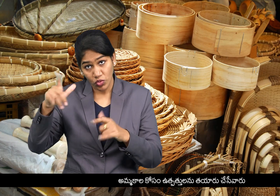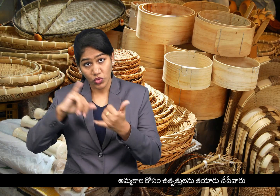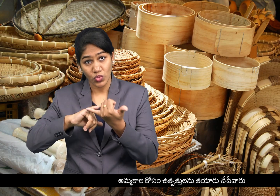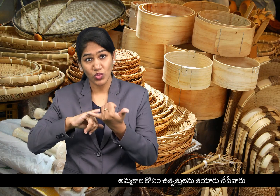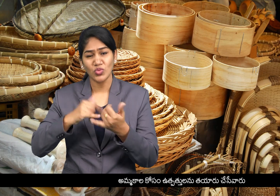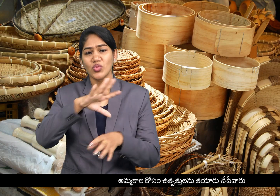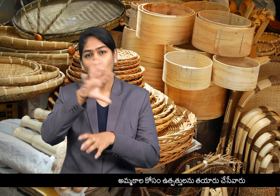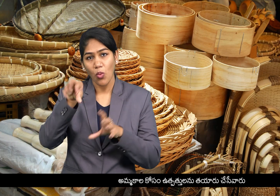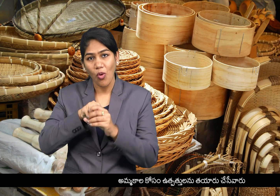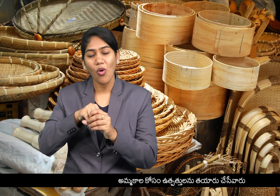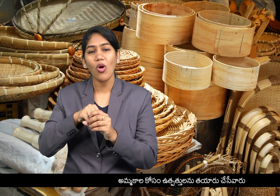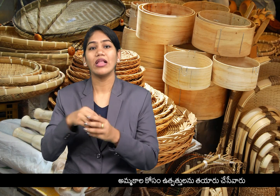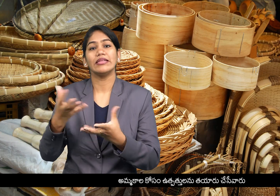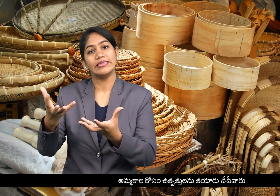తయారు చేసేవారు.